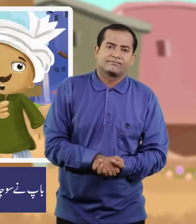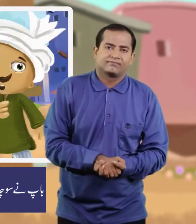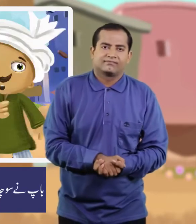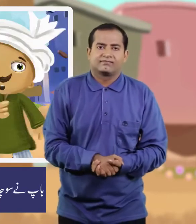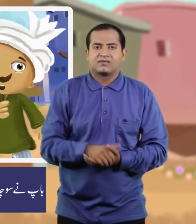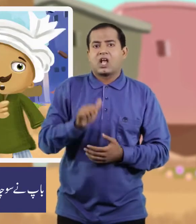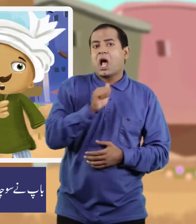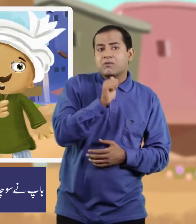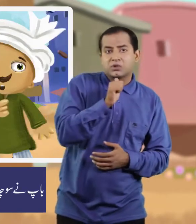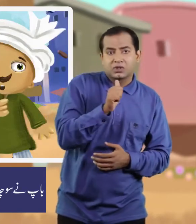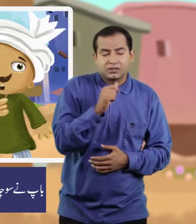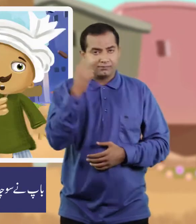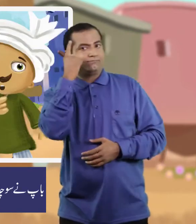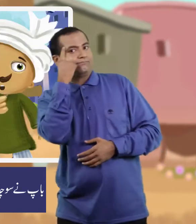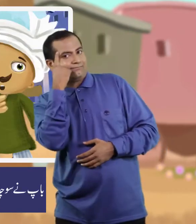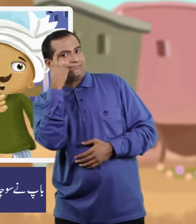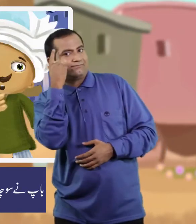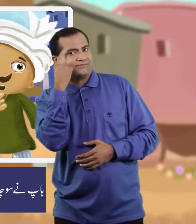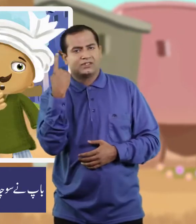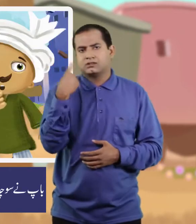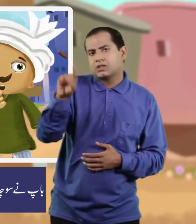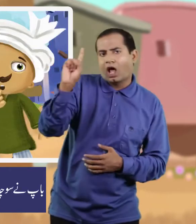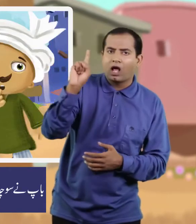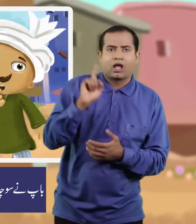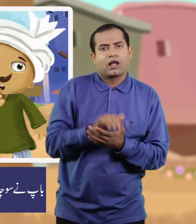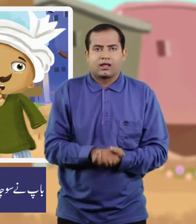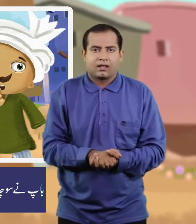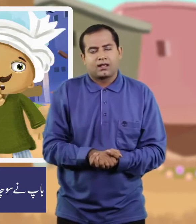बाप ने सोचा, ये आत्मी ठीक कह रहा है.